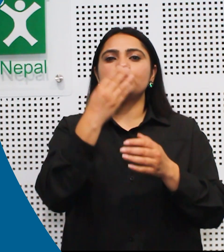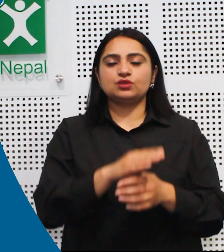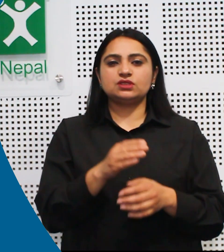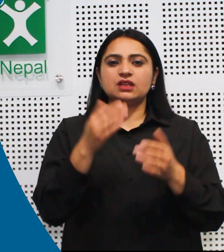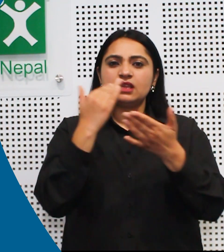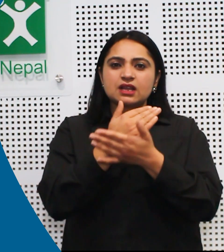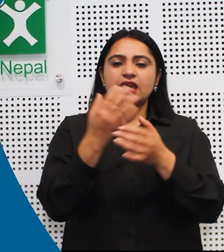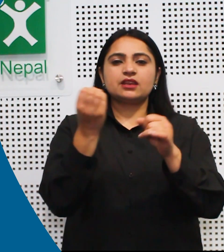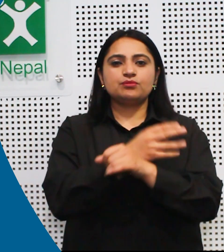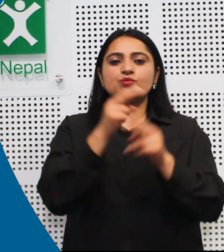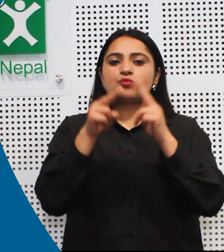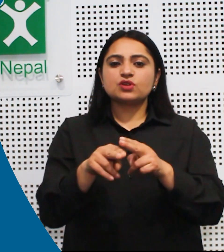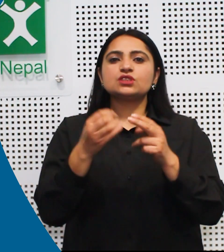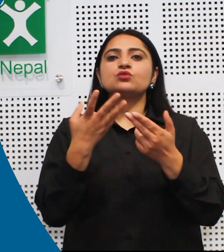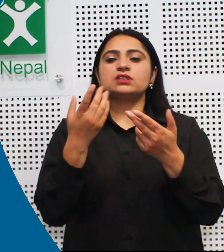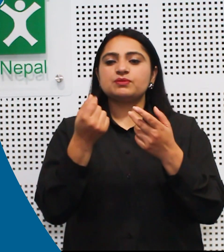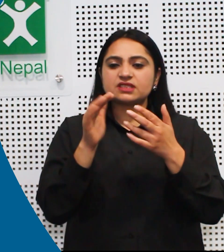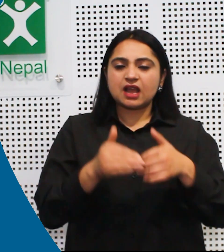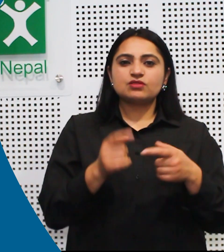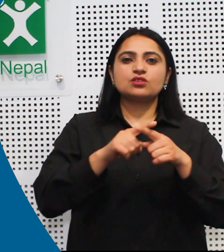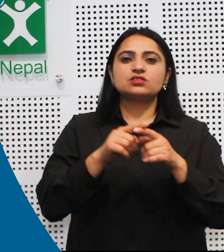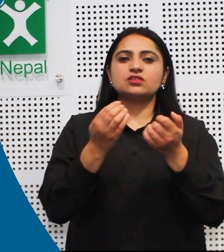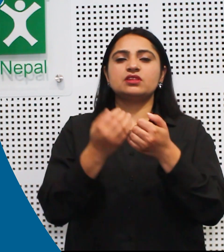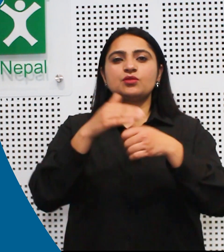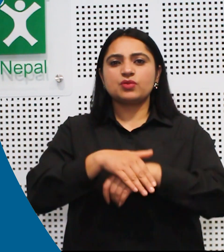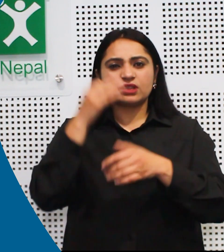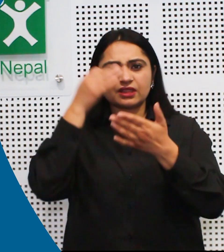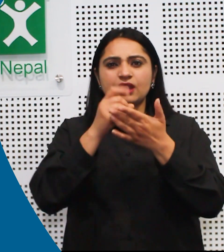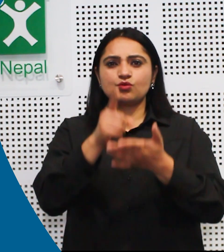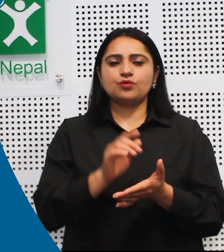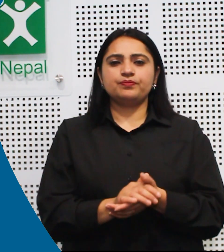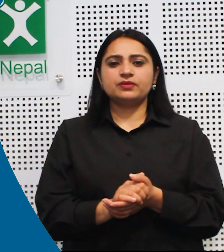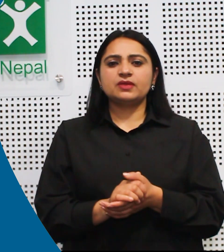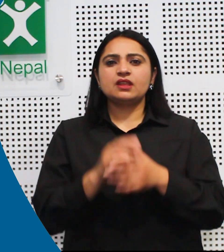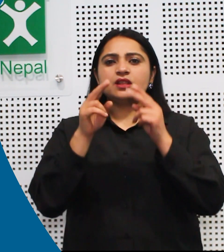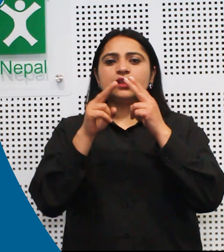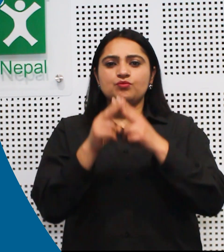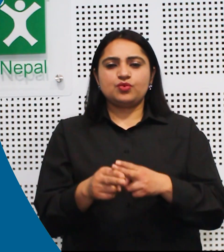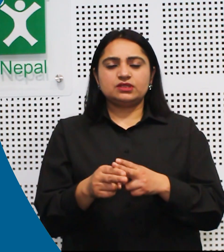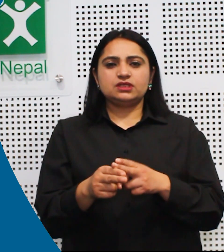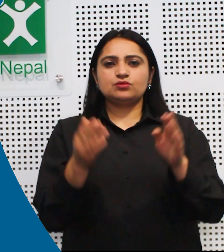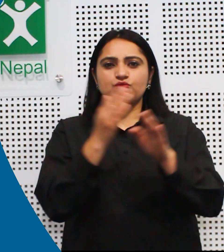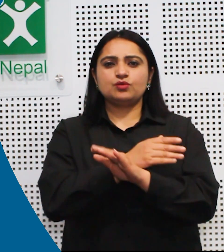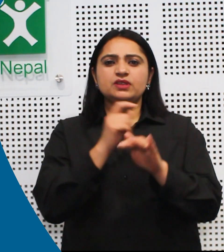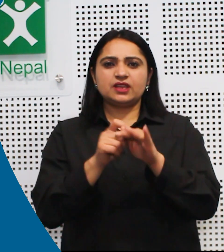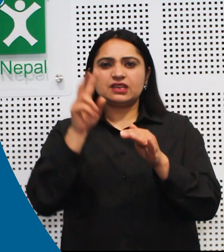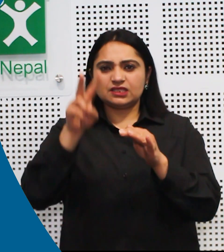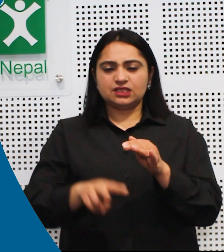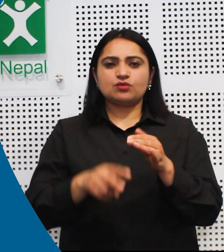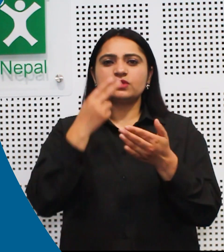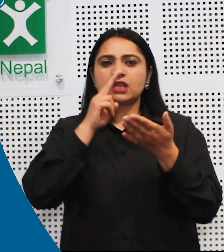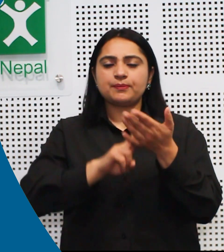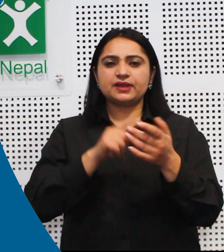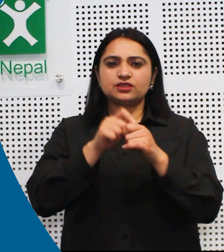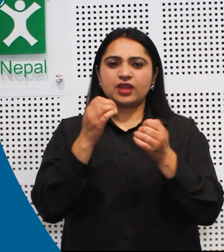बजेट कति पैसा आउने कति खर्च गर्ने भन्नेमै बढी केन्द्रित हुने हो कि अथवा कस्तो? बजेटको पूर्व तयारीमा त अहिले मैले भने जस्तै स्थिति पत्र तयार गर्ने, त्यसपछि